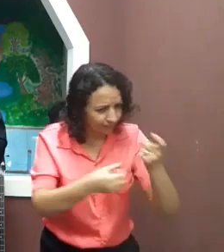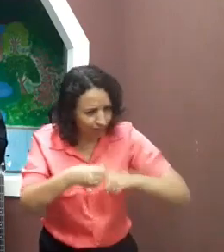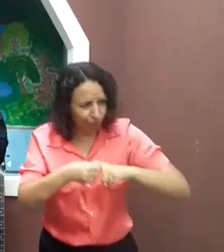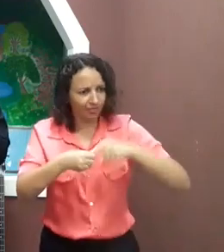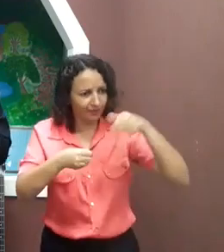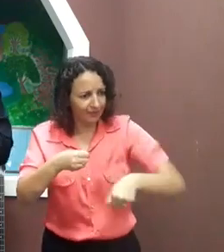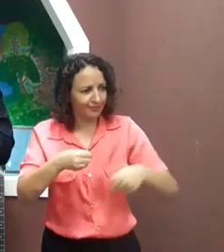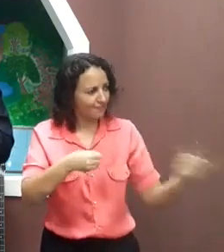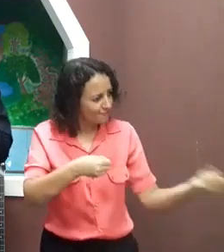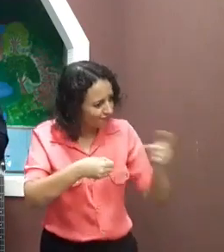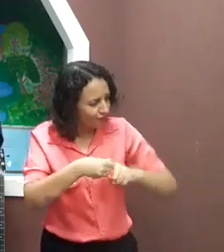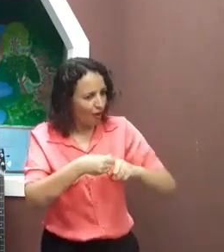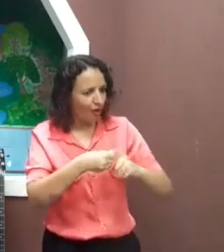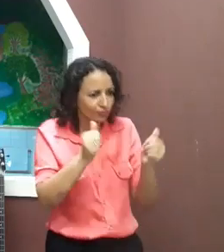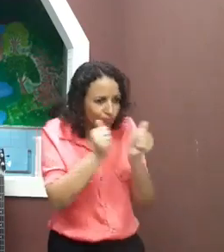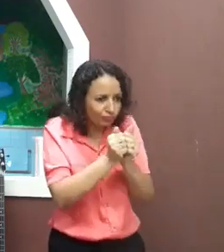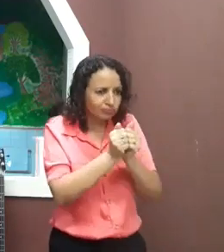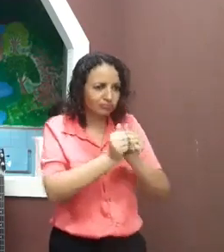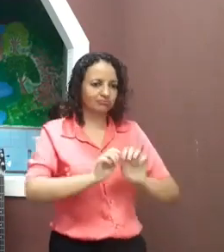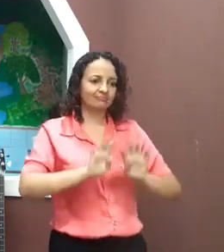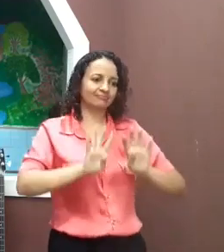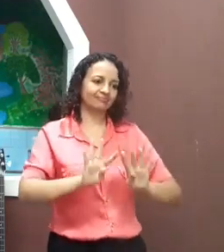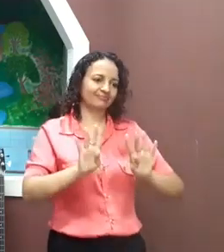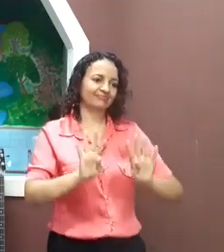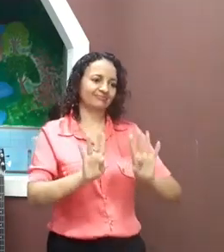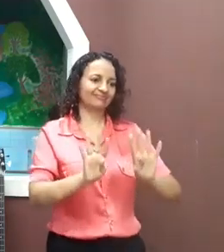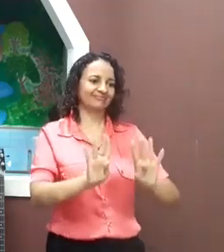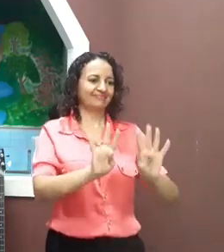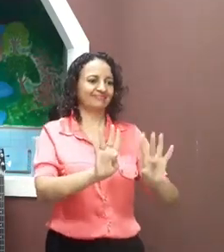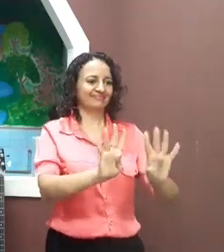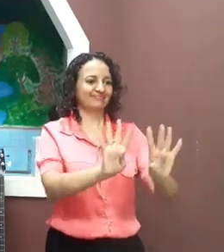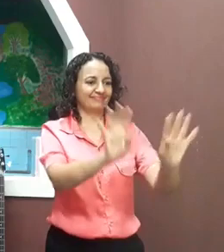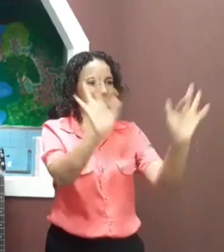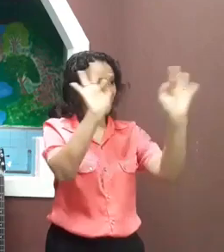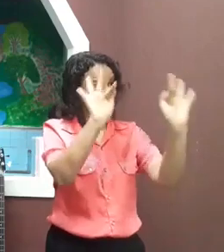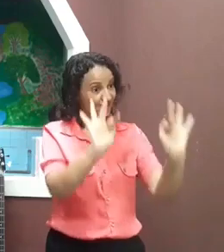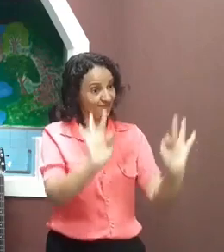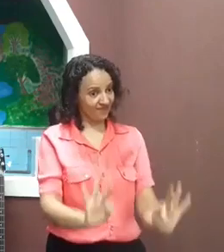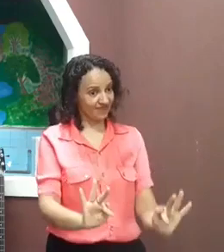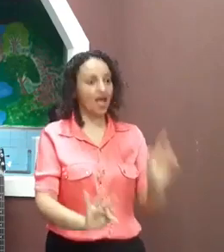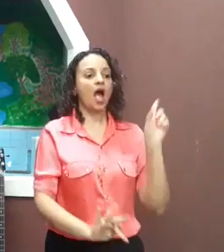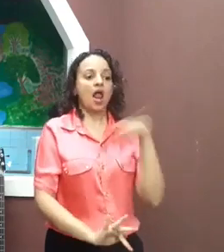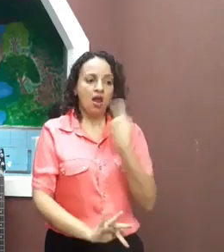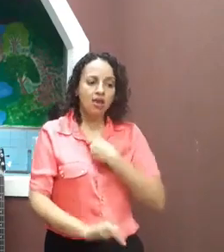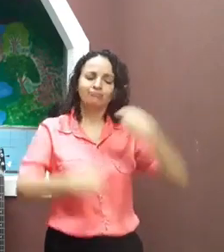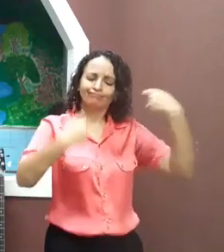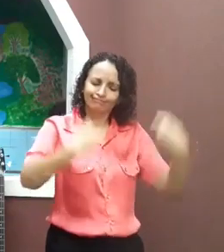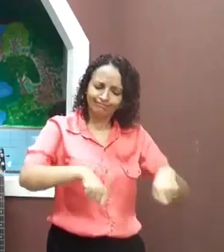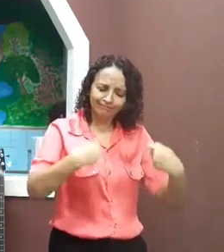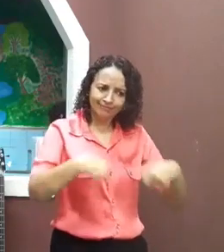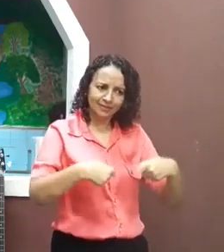capítulo 5, versículo 19. Nós precisamos ir atrás daqueles que estão